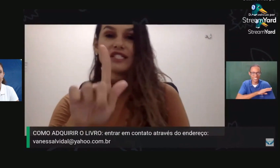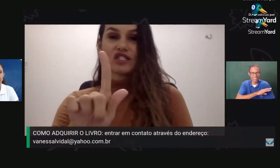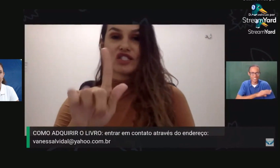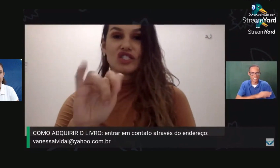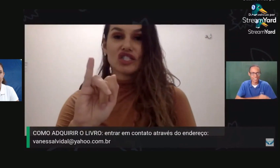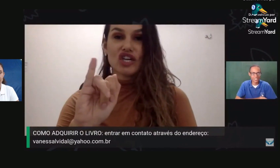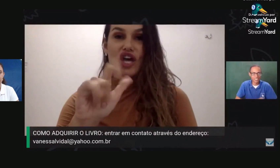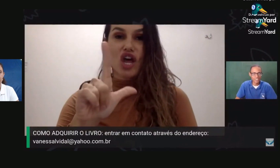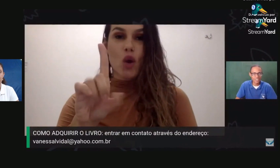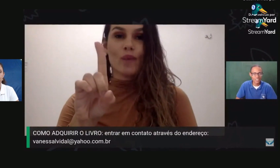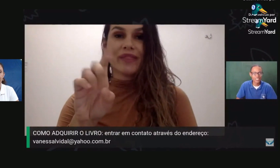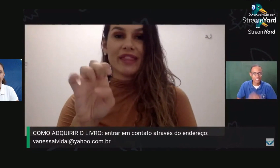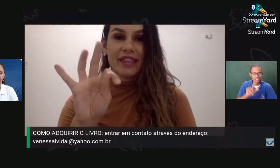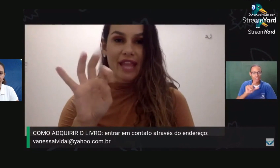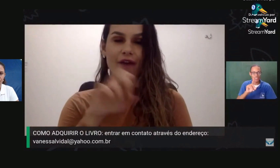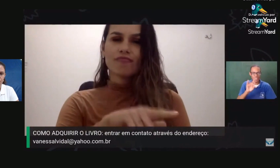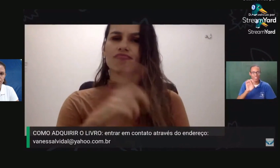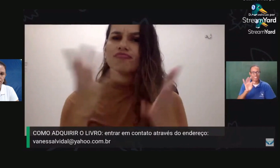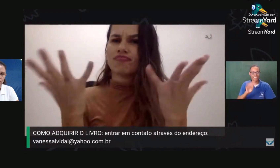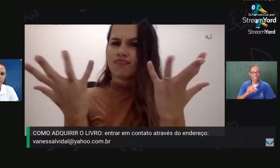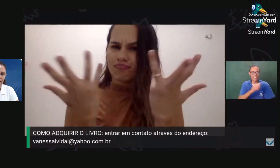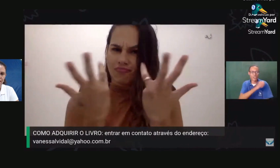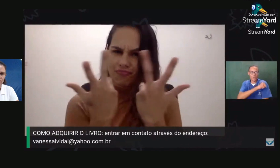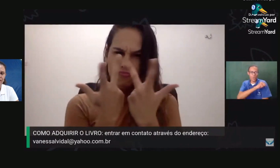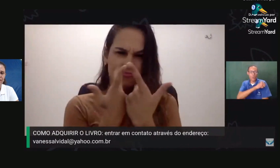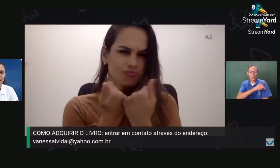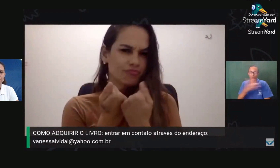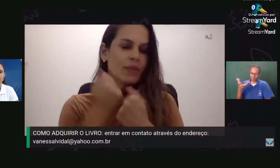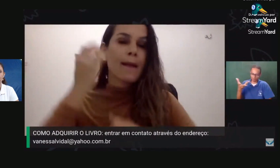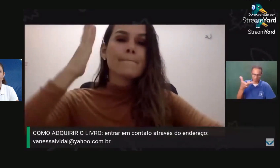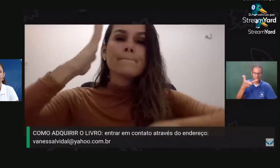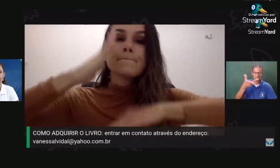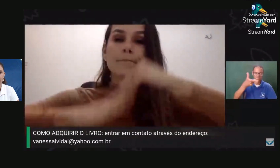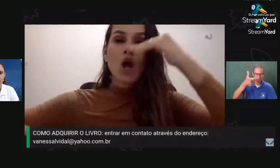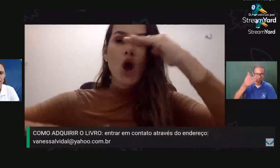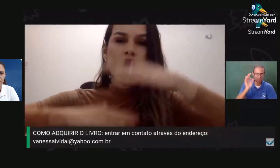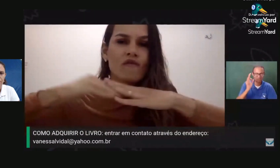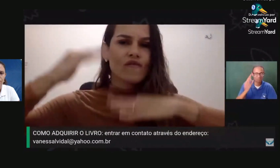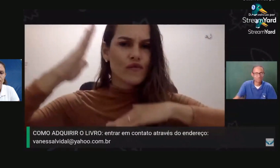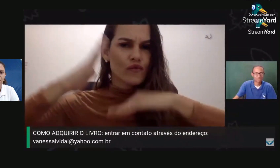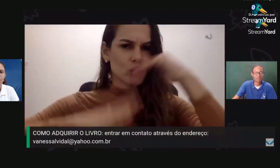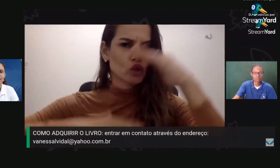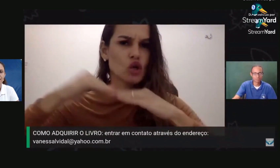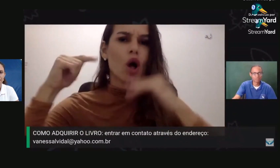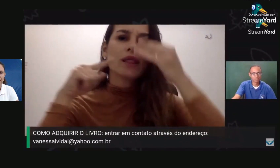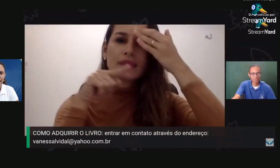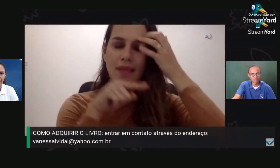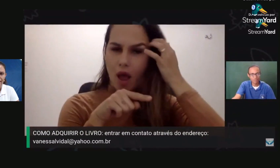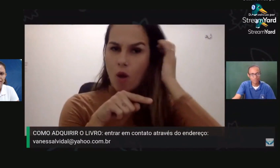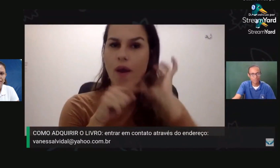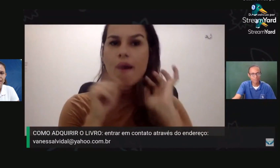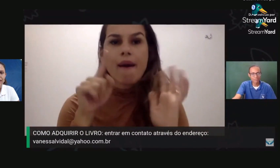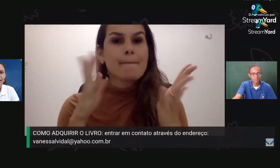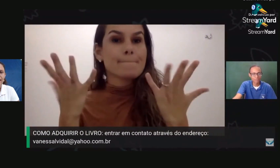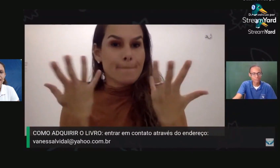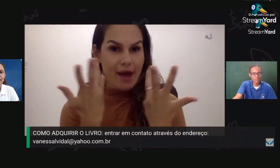Isso, esse é o sinal dela, é a Gildete, a intérprete maravilhosa, profissional